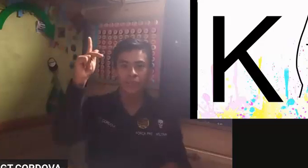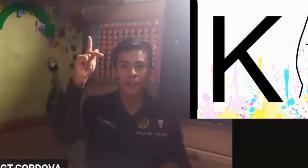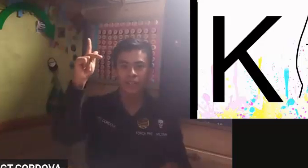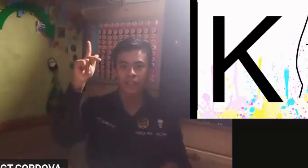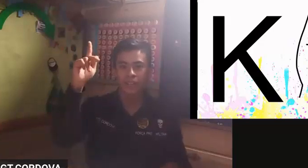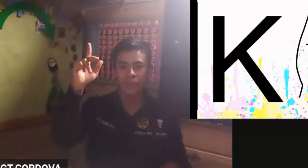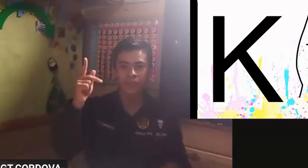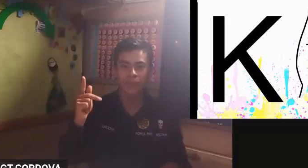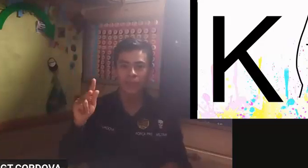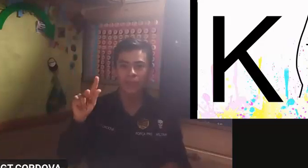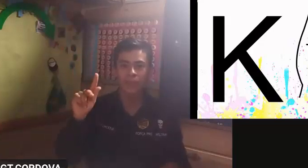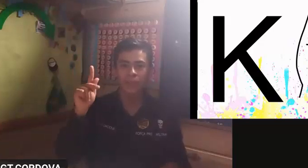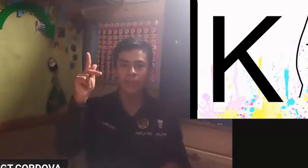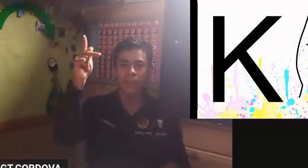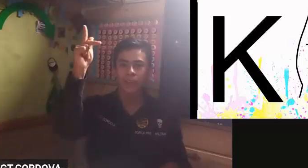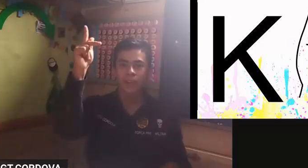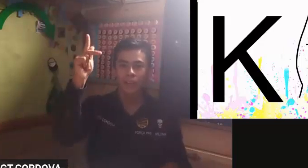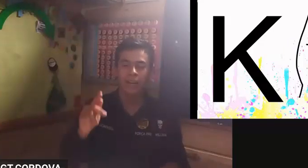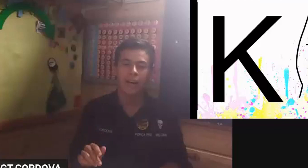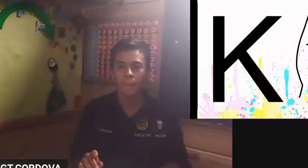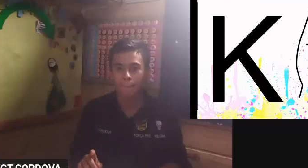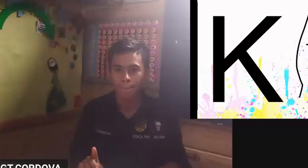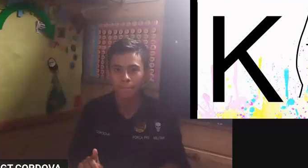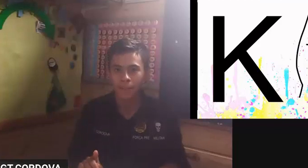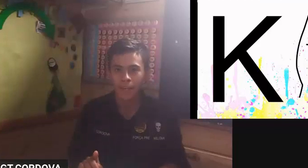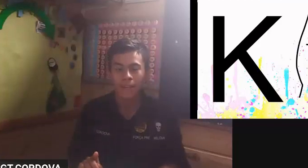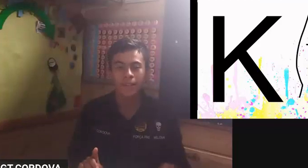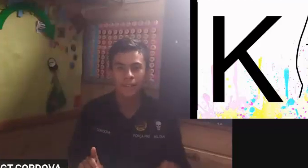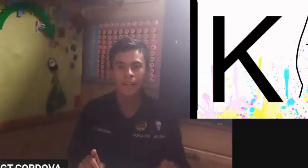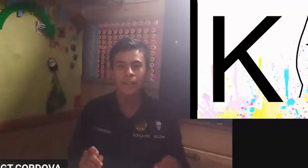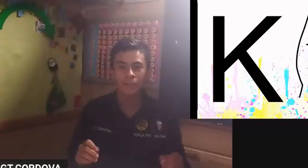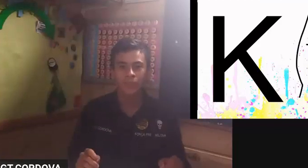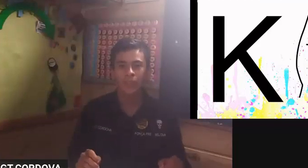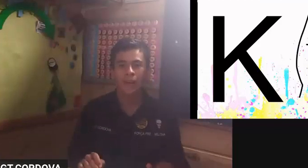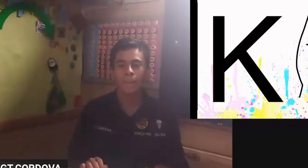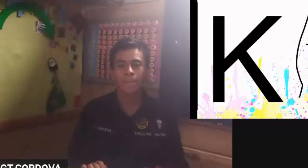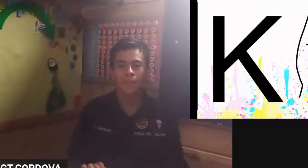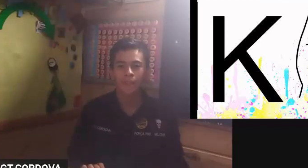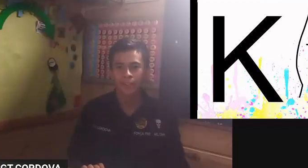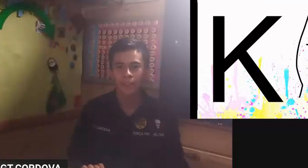faz esse movimento. Então, ó. K. Esse aqui é o nosso K. Você viu